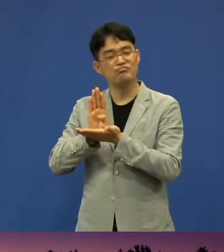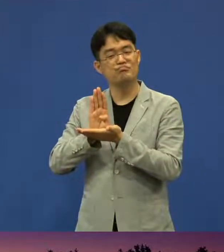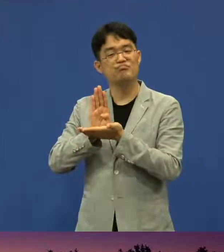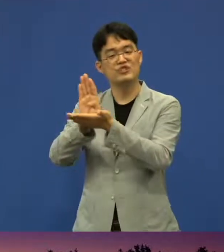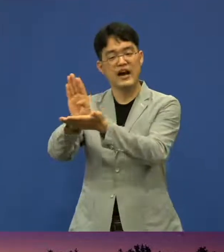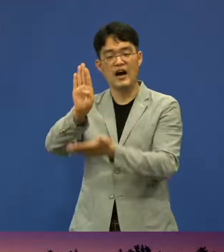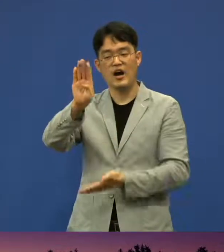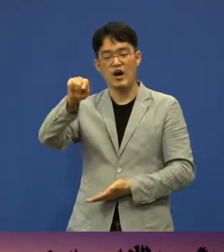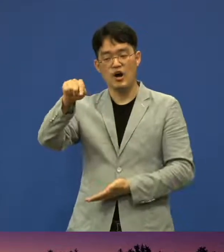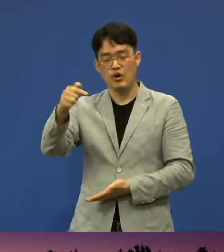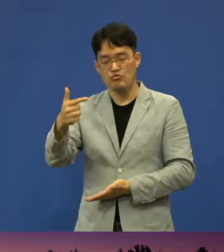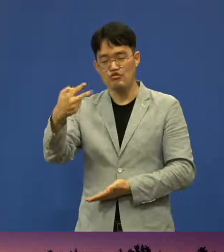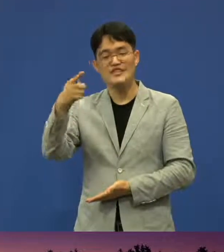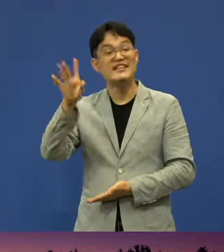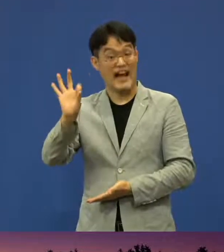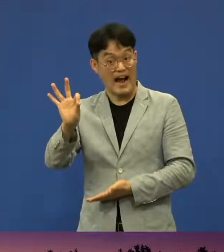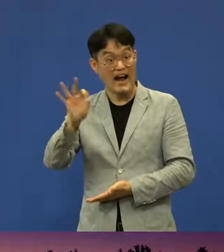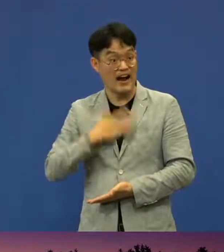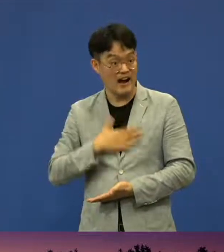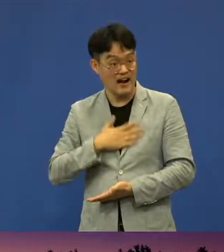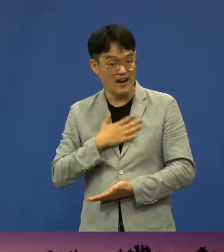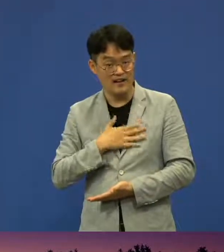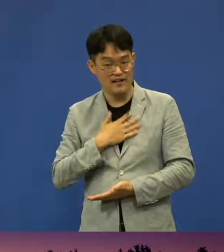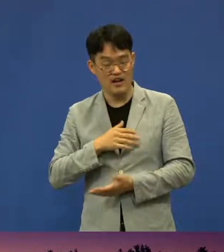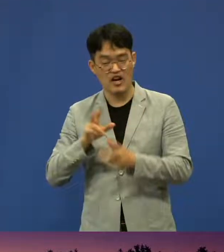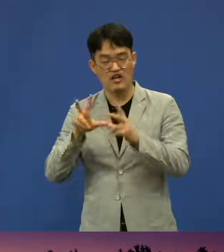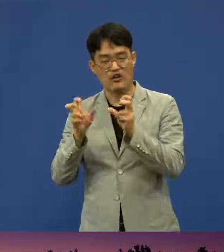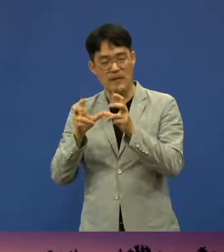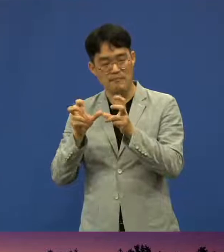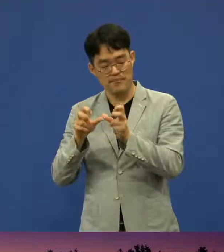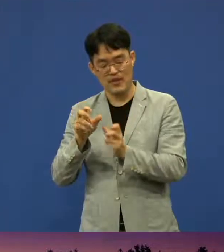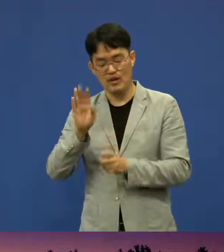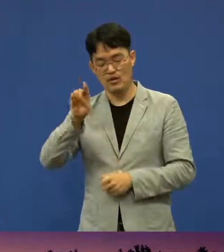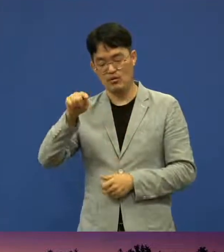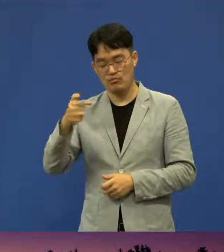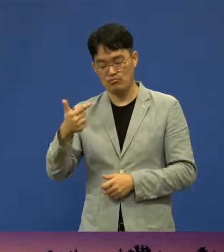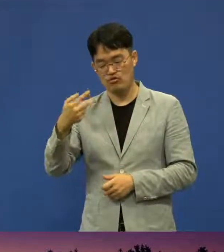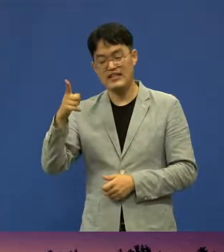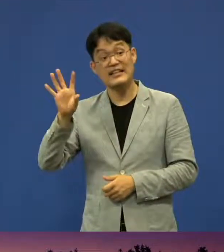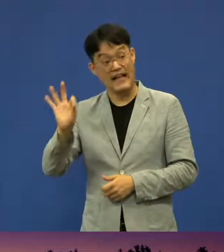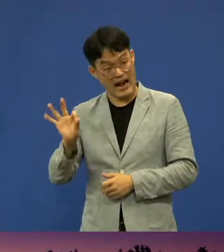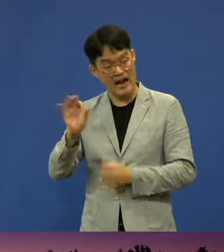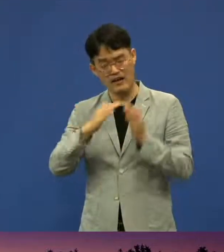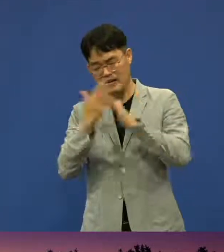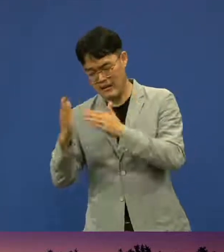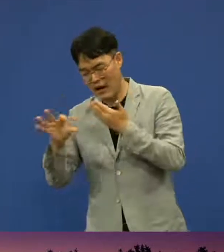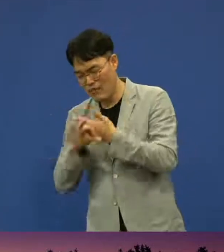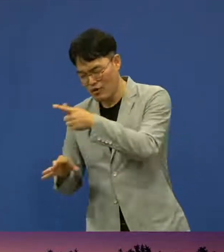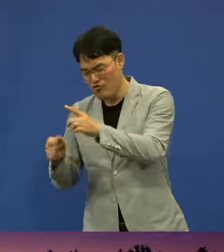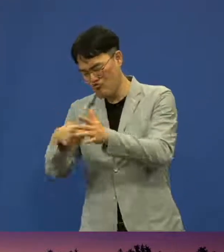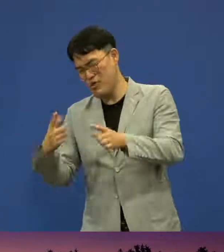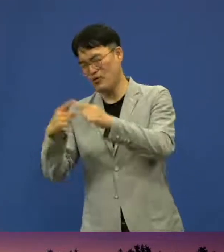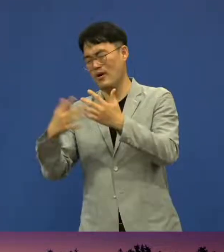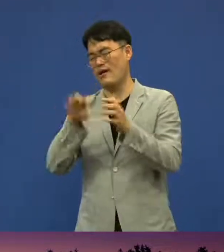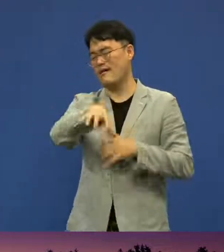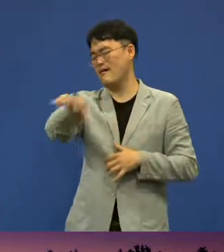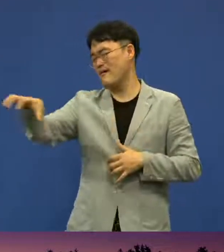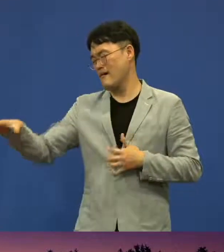합니다. 분당에 소위 이렇게 알만한 교회 이름들이 나 있는 교회들이 여러 있어요. 그러니까 뭐